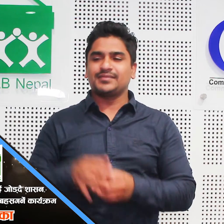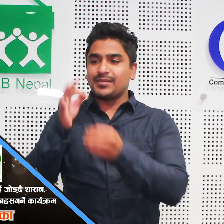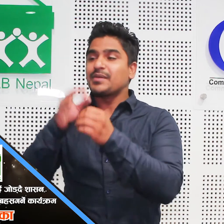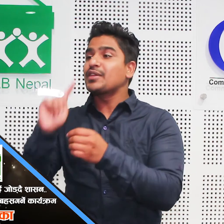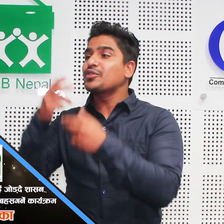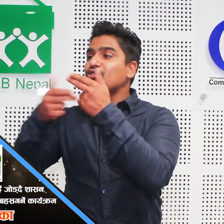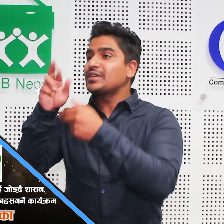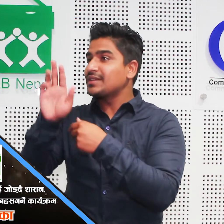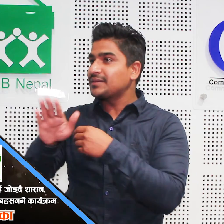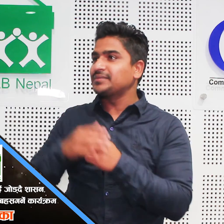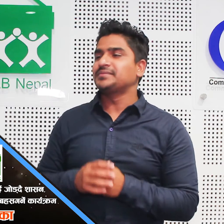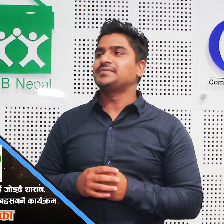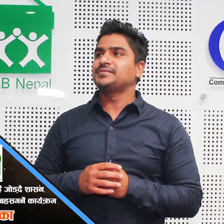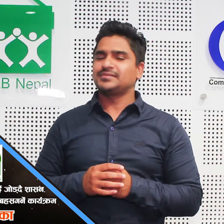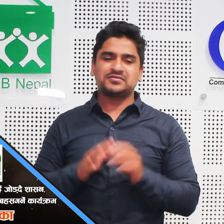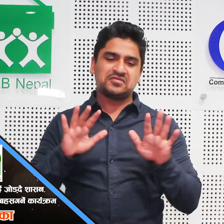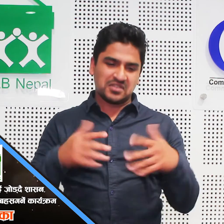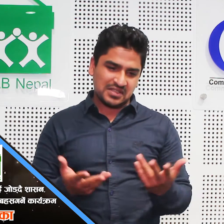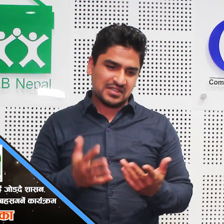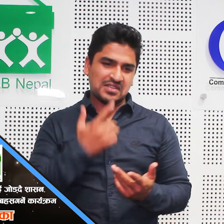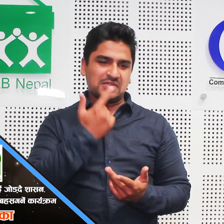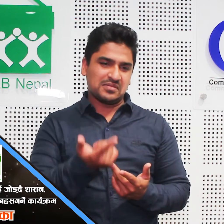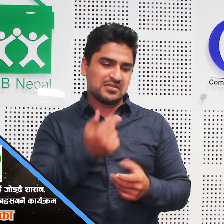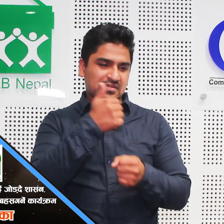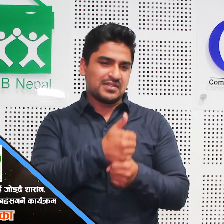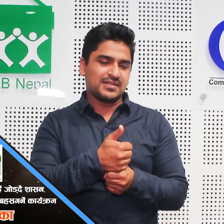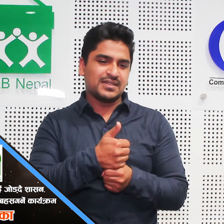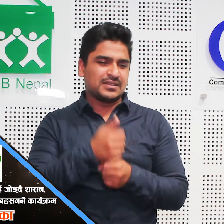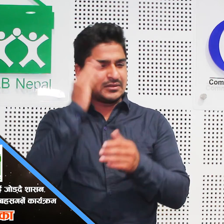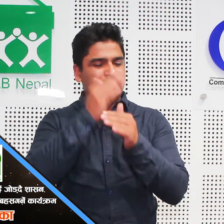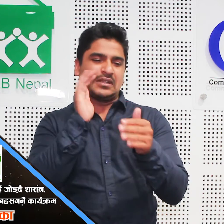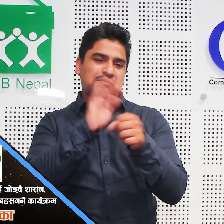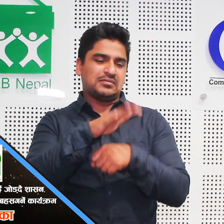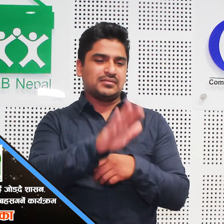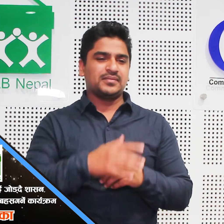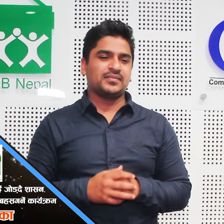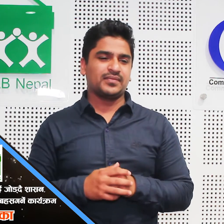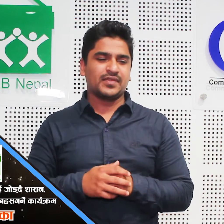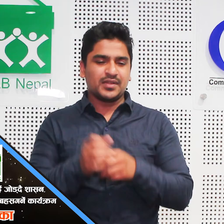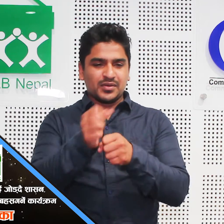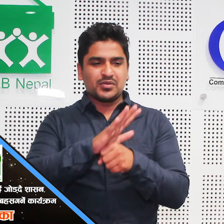कस्तो चल्दैछ? खै के भन्नु भन्नु अध्यक्षज्यू, तनावै छ, कोरोनाले पनि बर्बाद